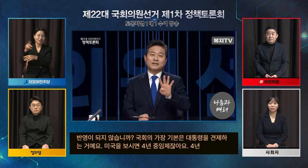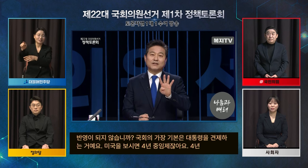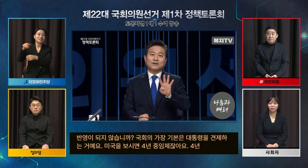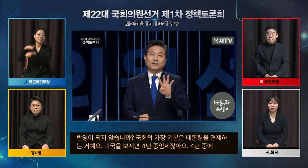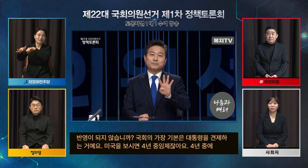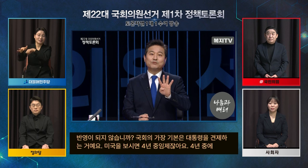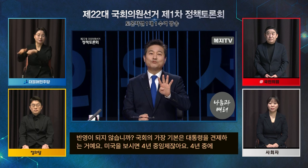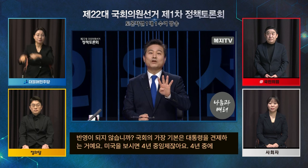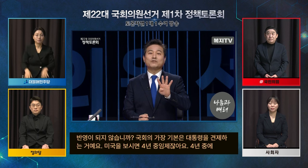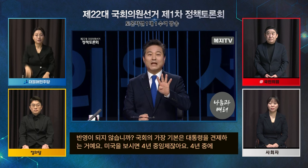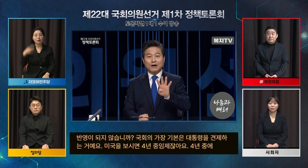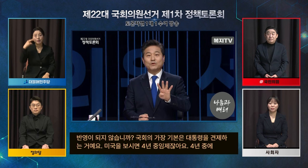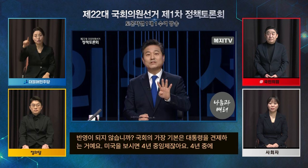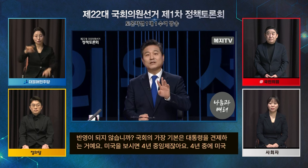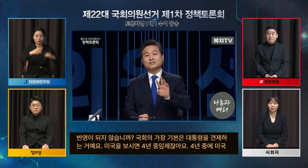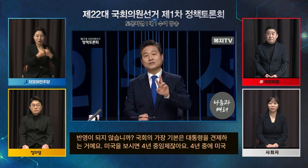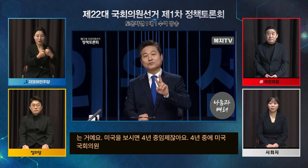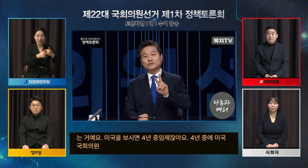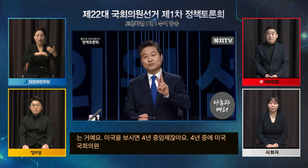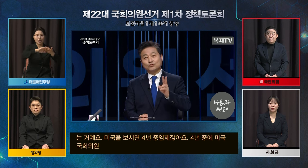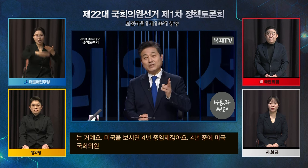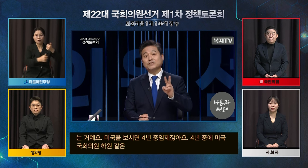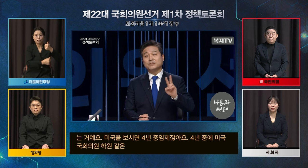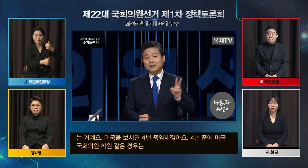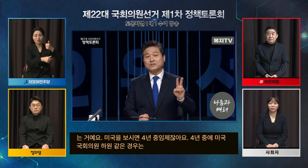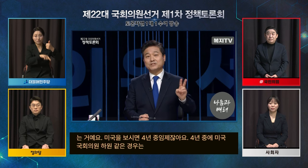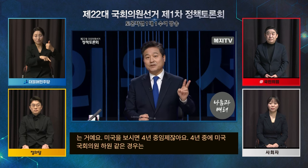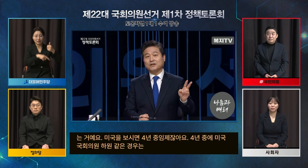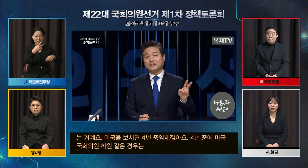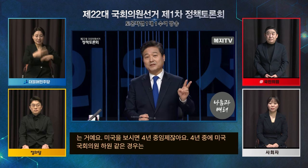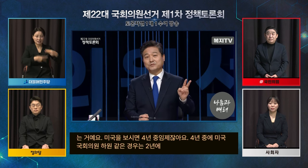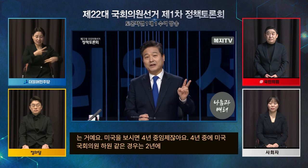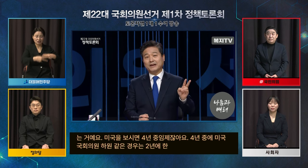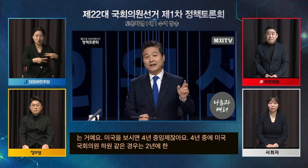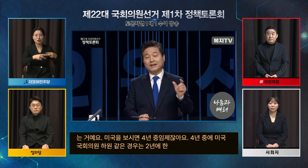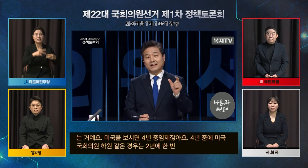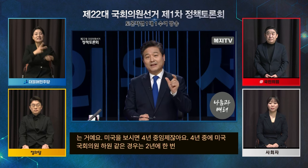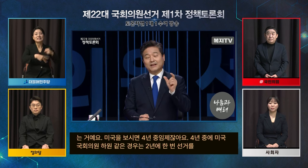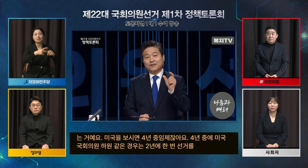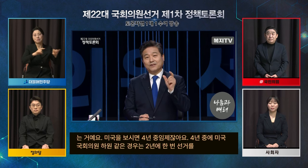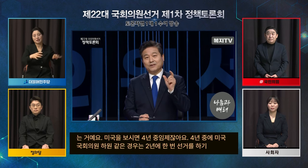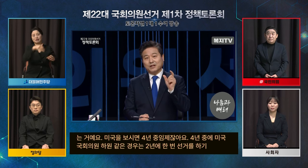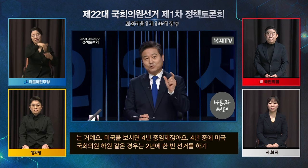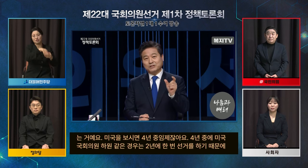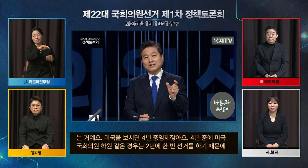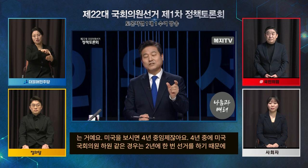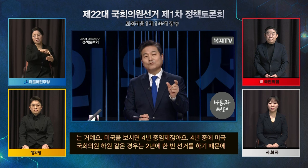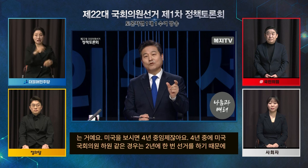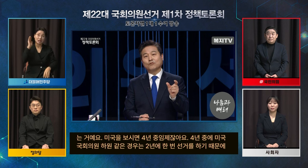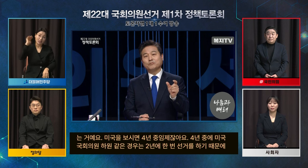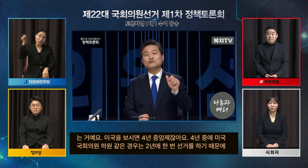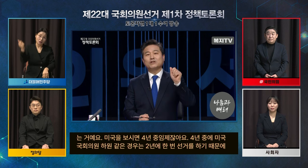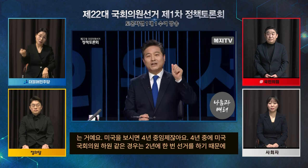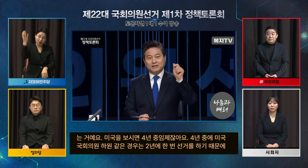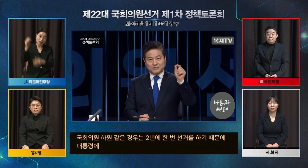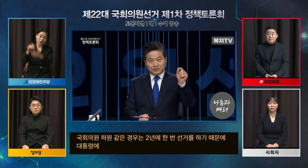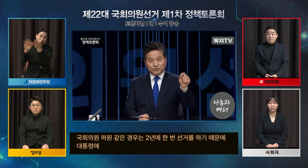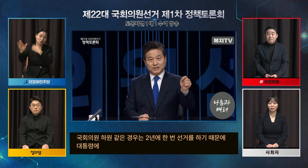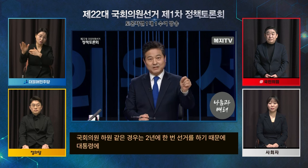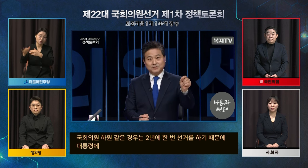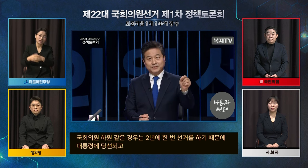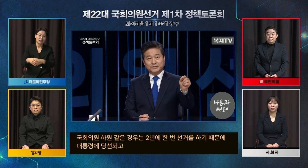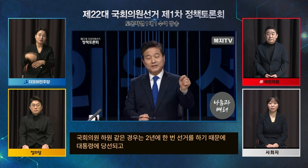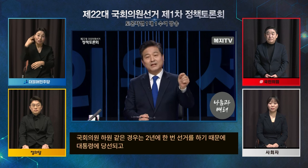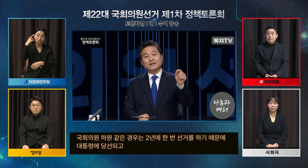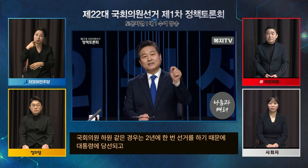미국 국회의원 하원 같은 경우는 2년에 한 번씩 선거를 하기 때문에 대통령이 당선되고 민주당이 예를 들어서